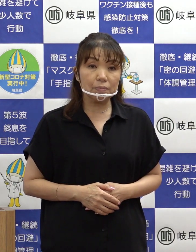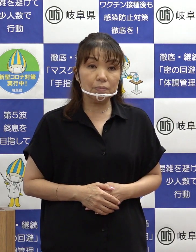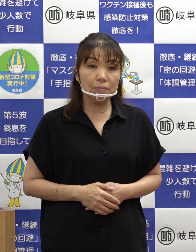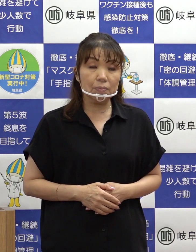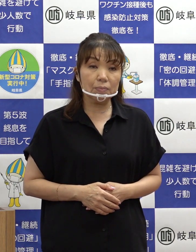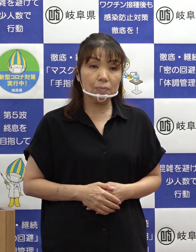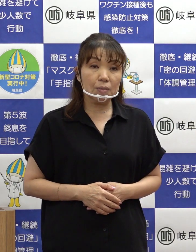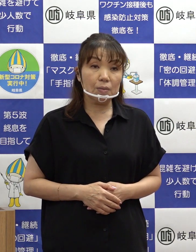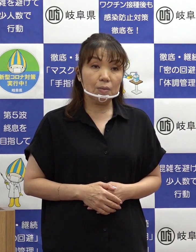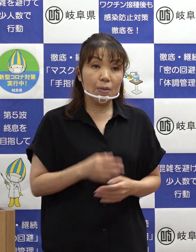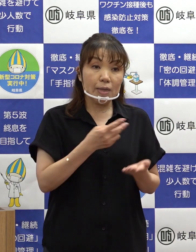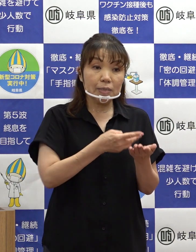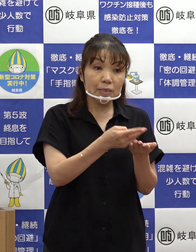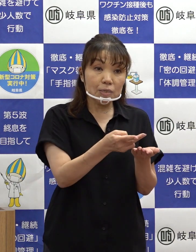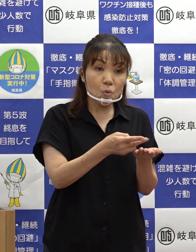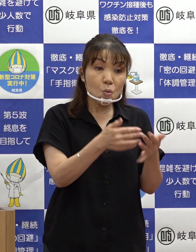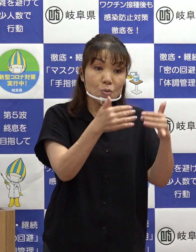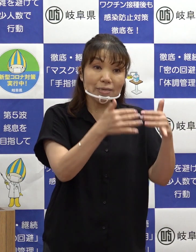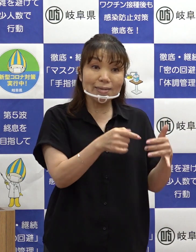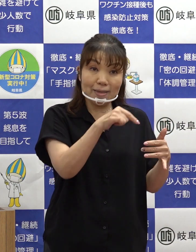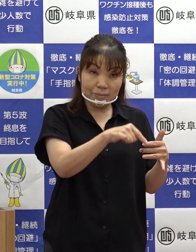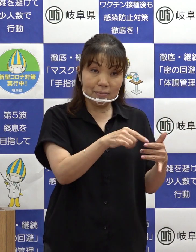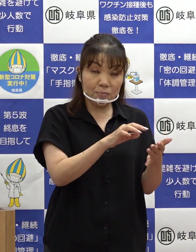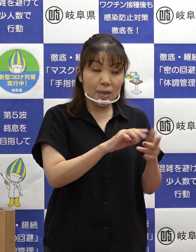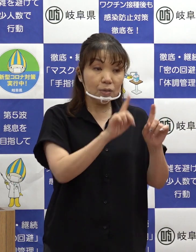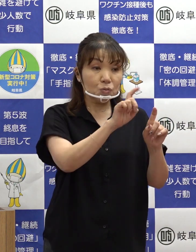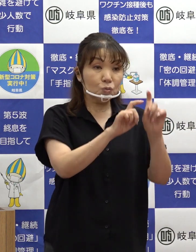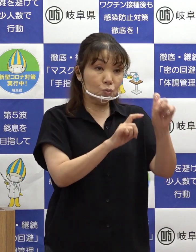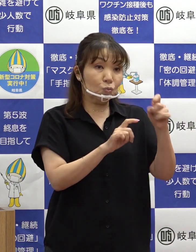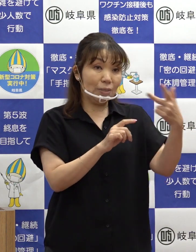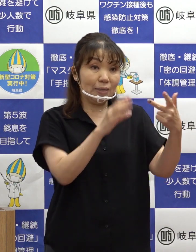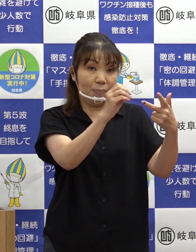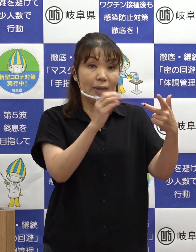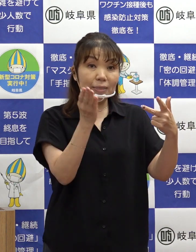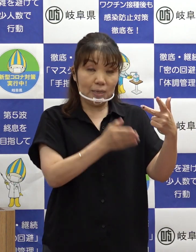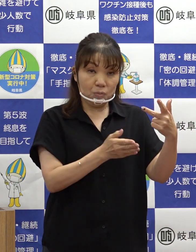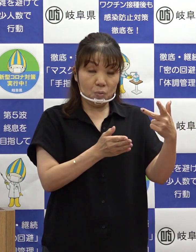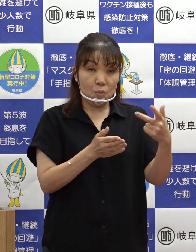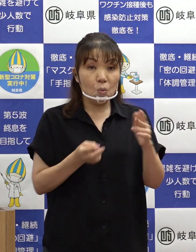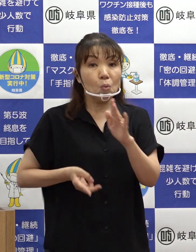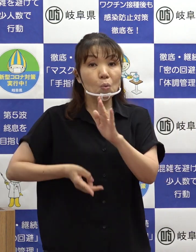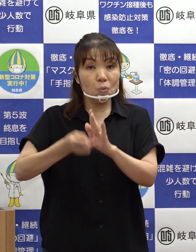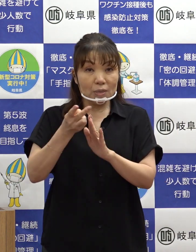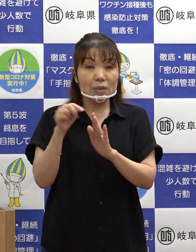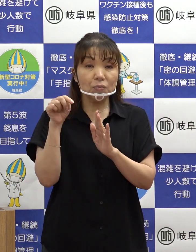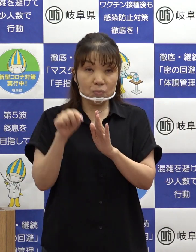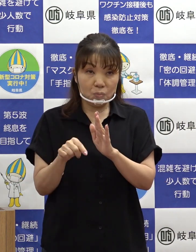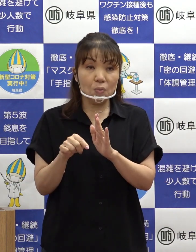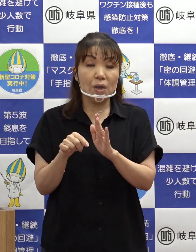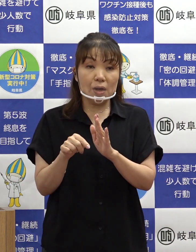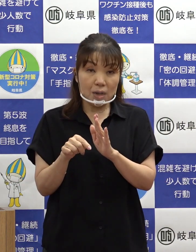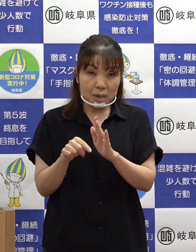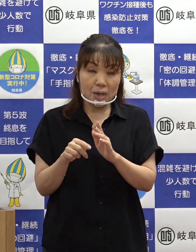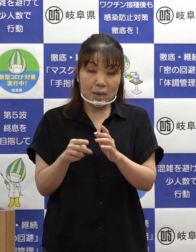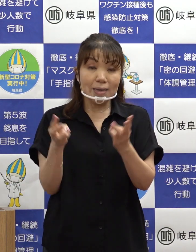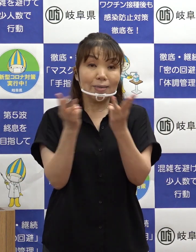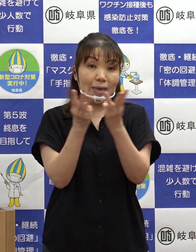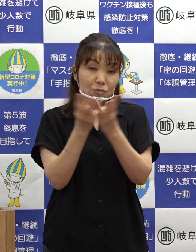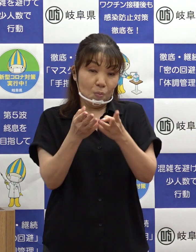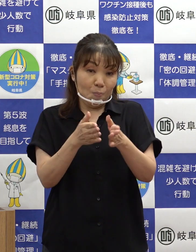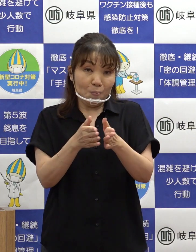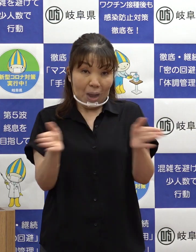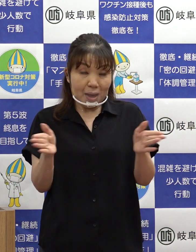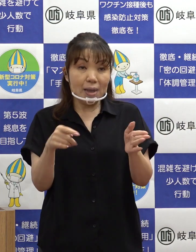医療機関の病床使用率が 17.6%、 それから宿泊療養施設はこのところ急速に懐を増やしてきておりますので